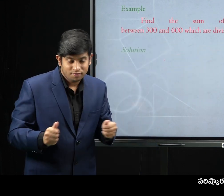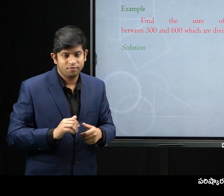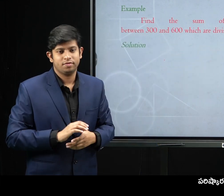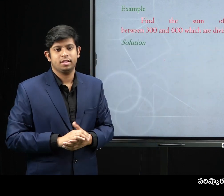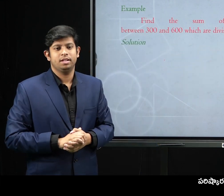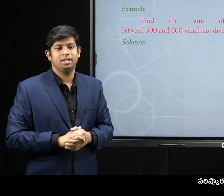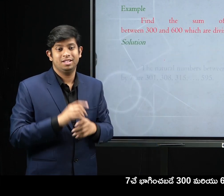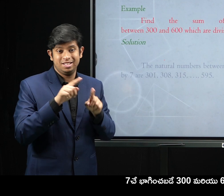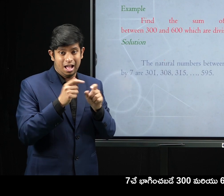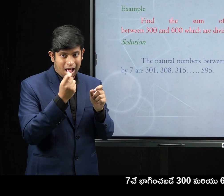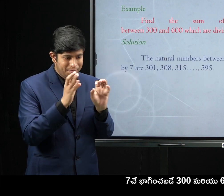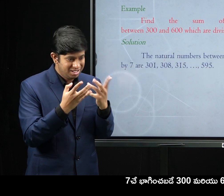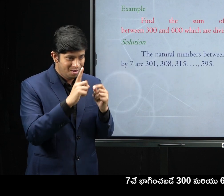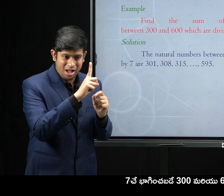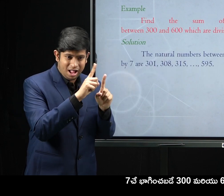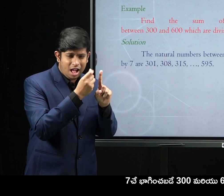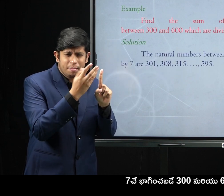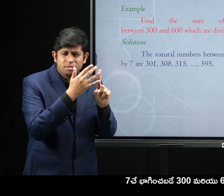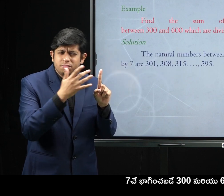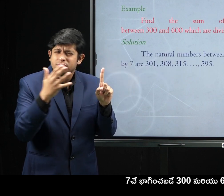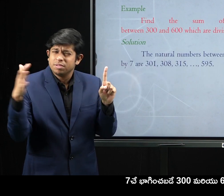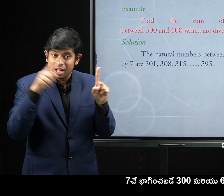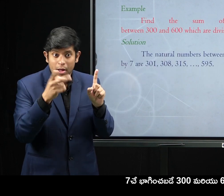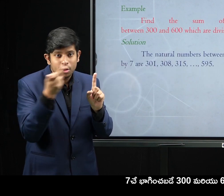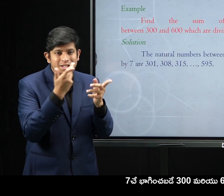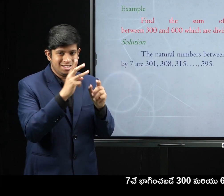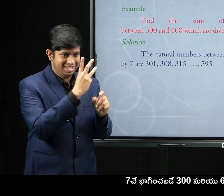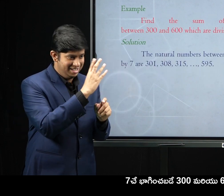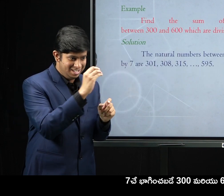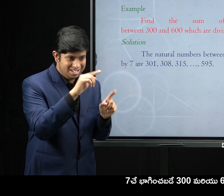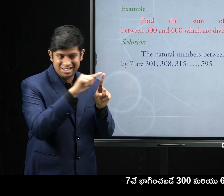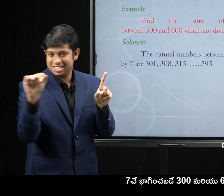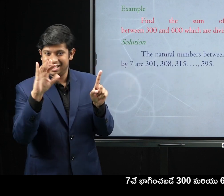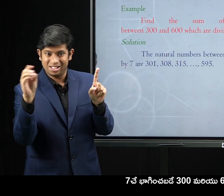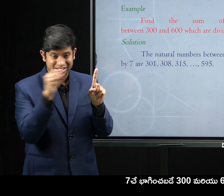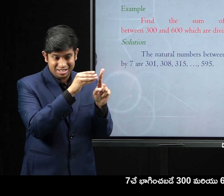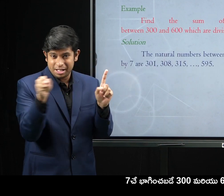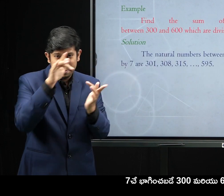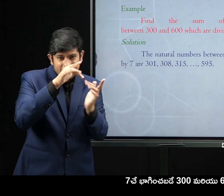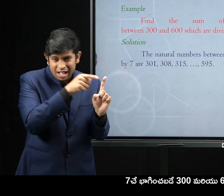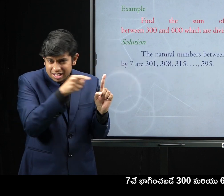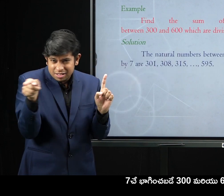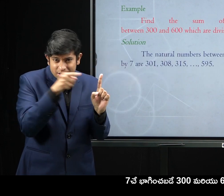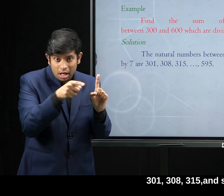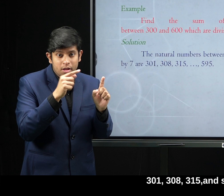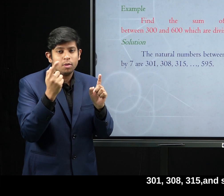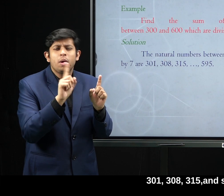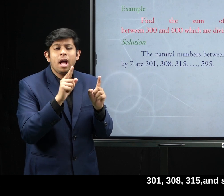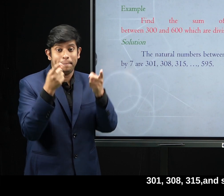పరిష్కారం 7 చే భాగించబడే 300 మరియు 600 మధ్య సహజ సంఖ్యలు